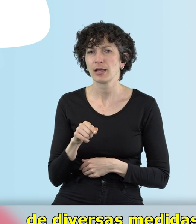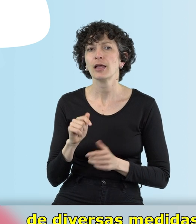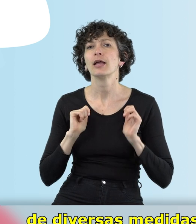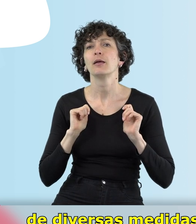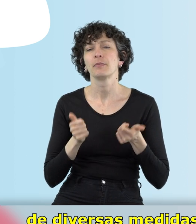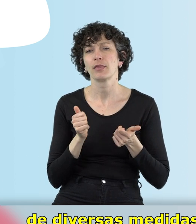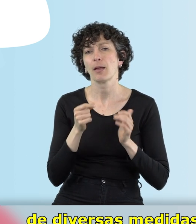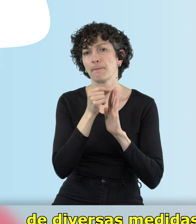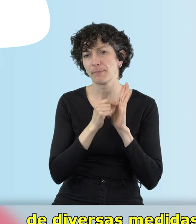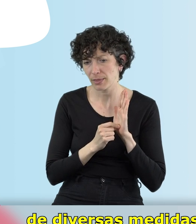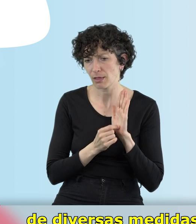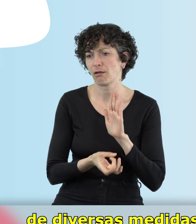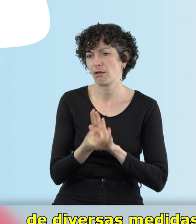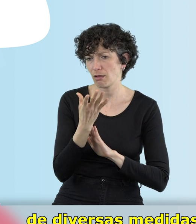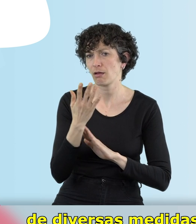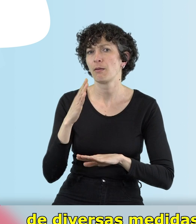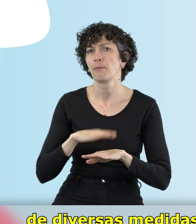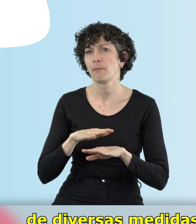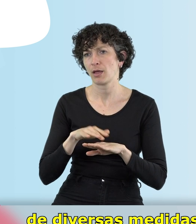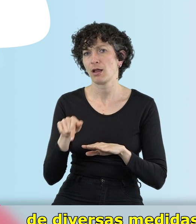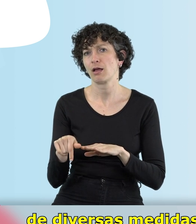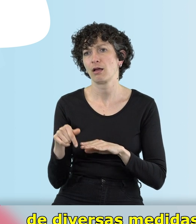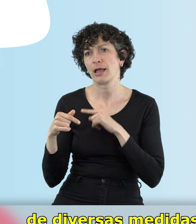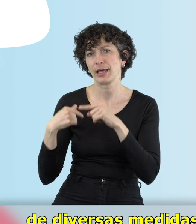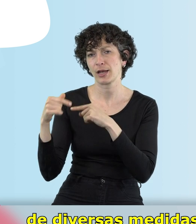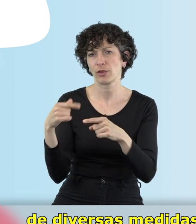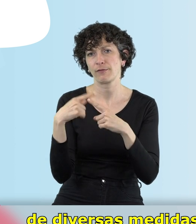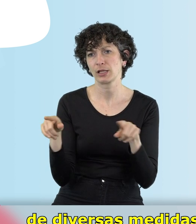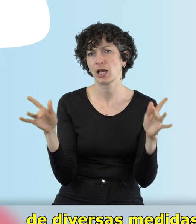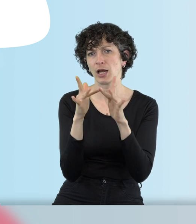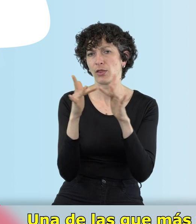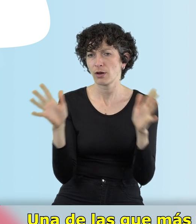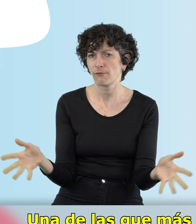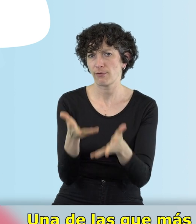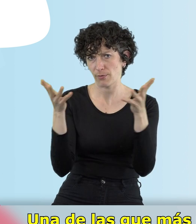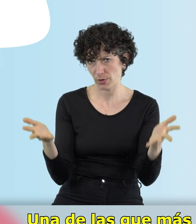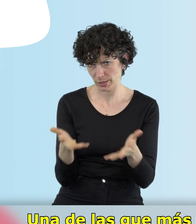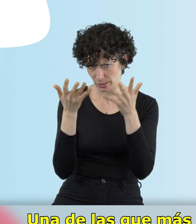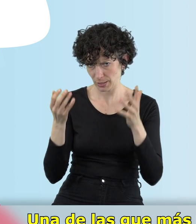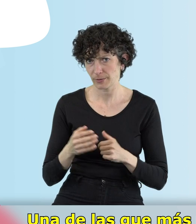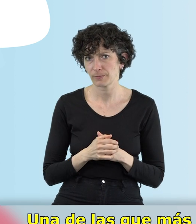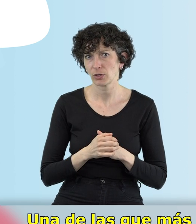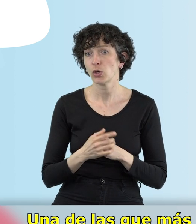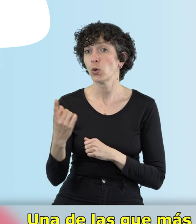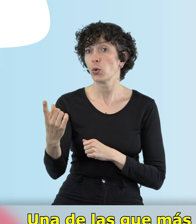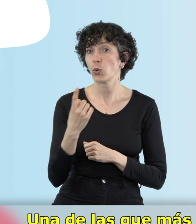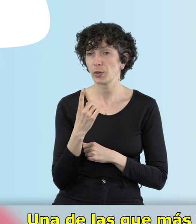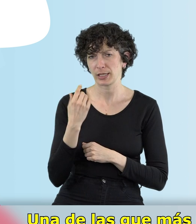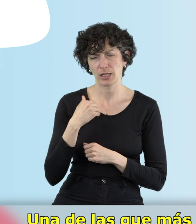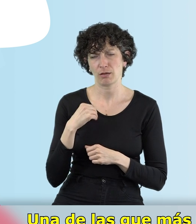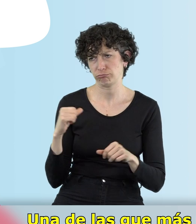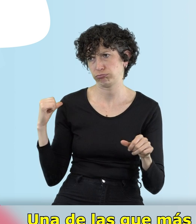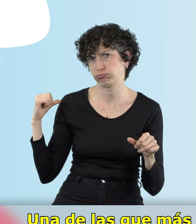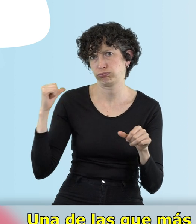desarrollo de diversas medidas para favorecer las relaciones intergeneracionales. Una de las que más recorrido tiene,